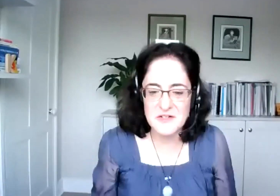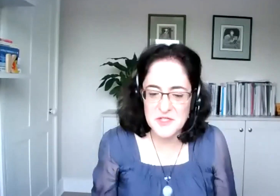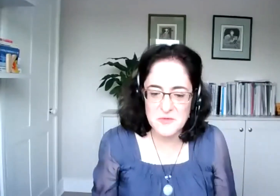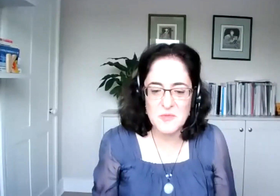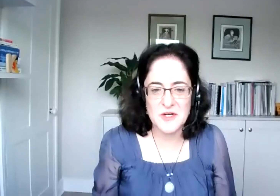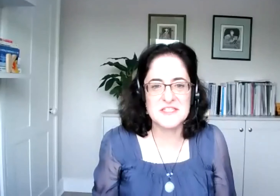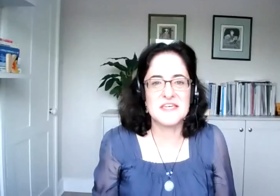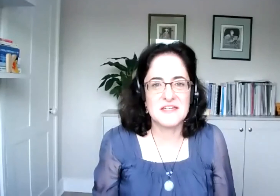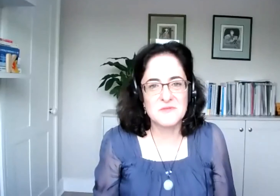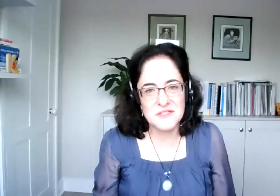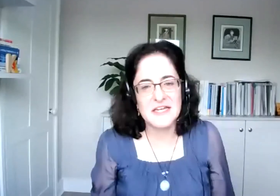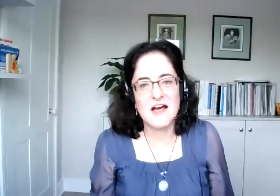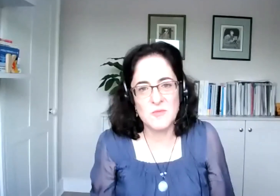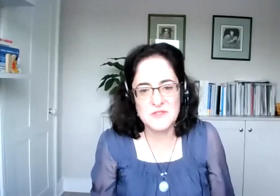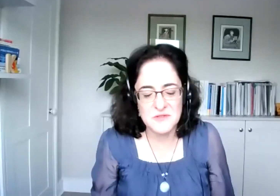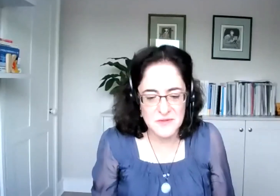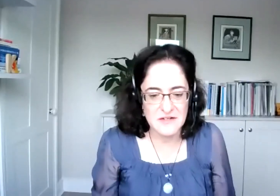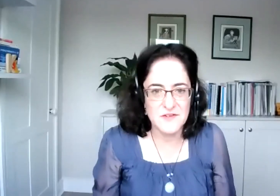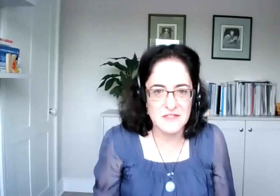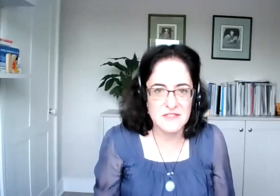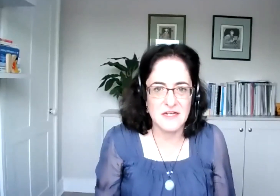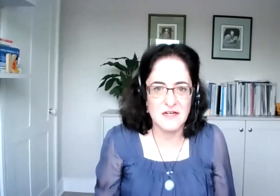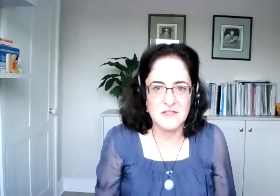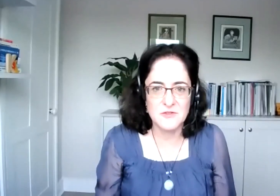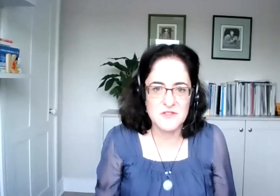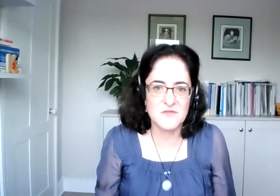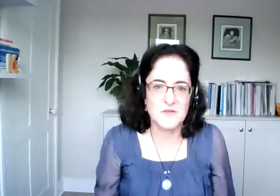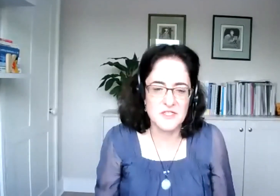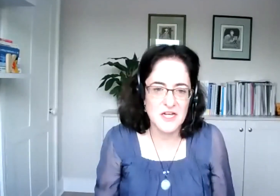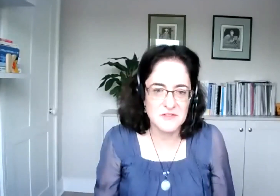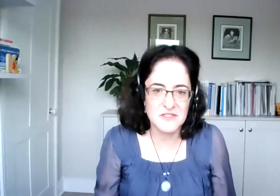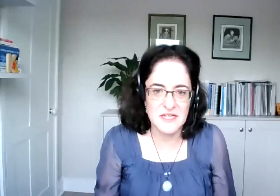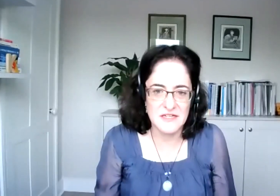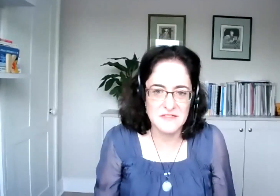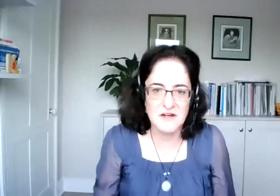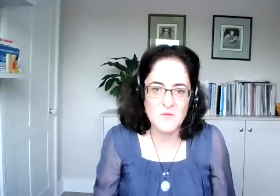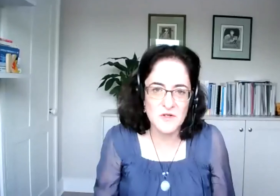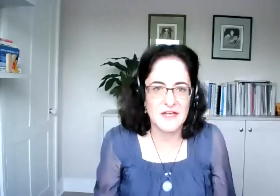public. N'hésitez pas à télécharger les rapports et à les lire